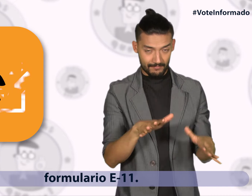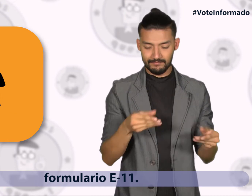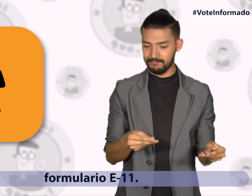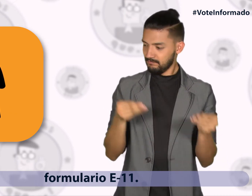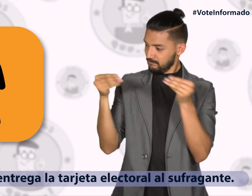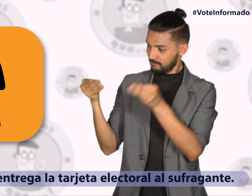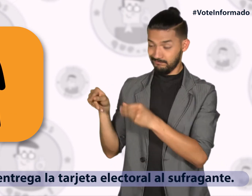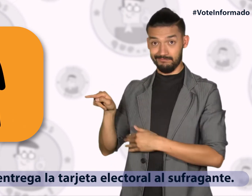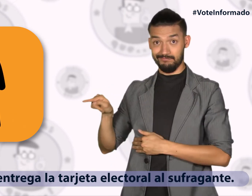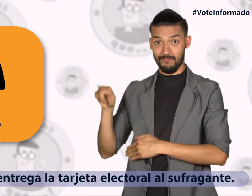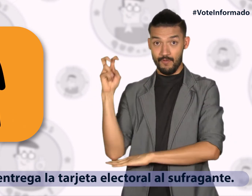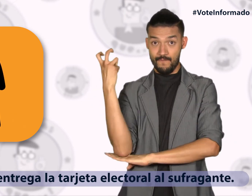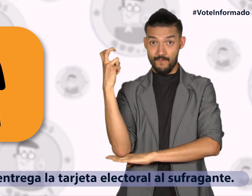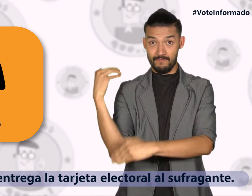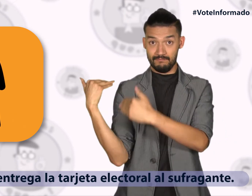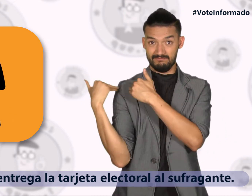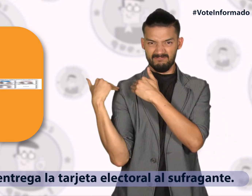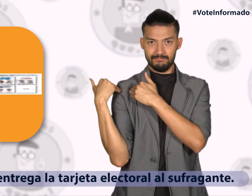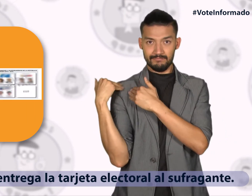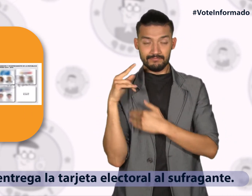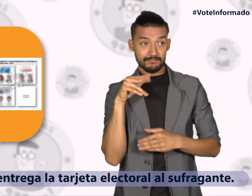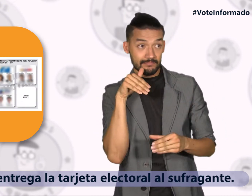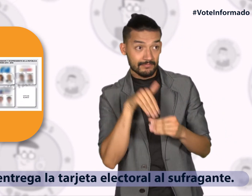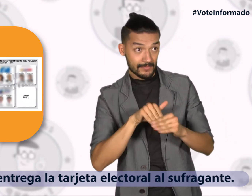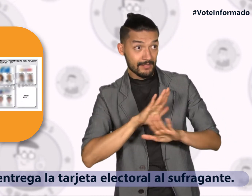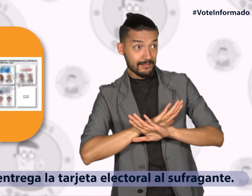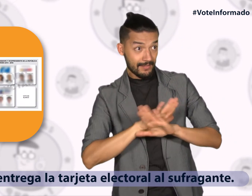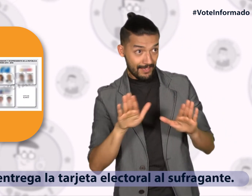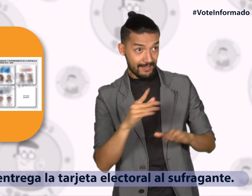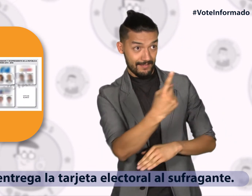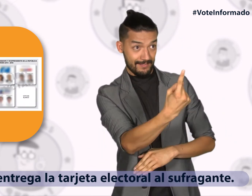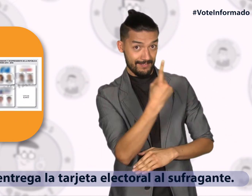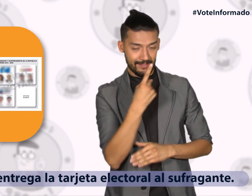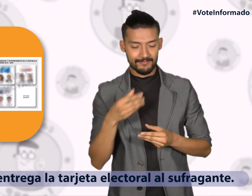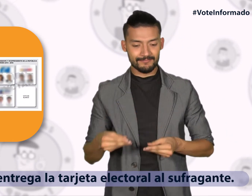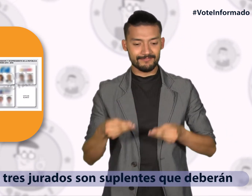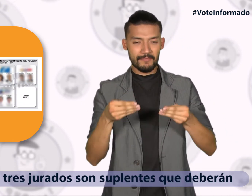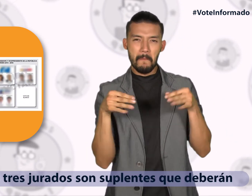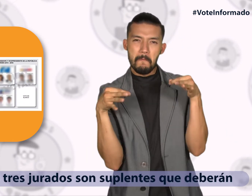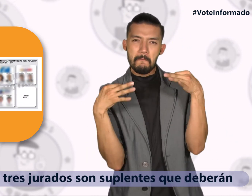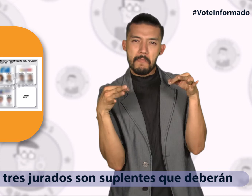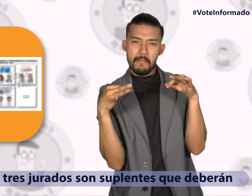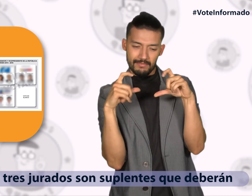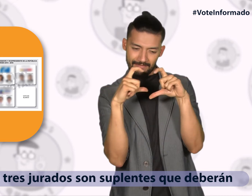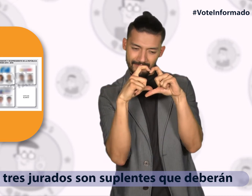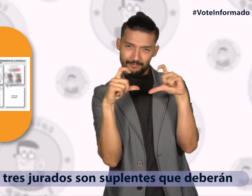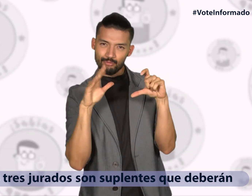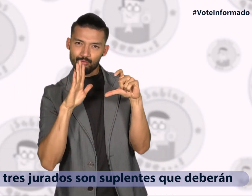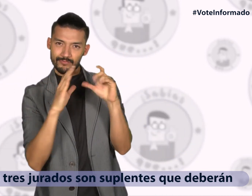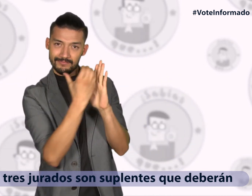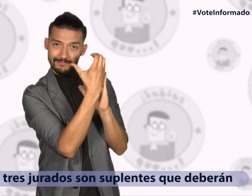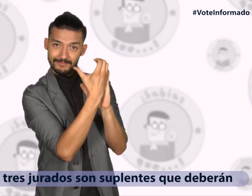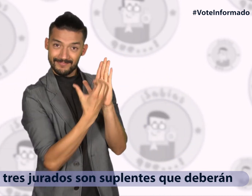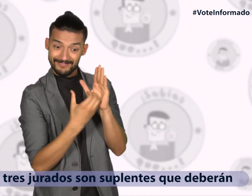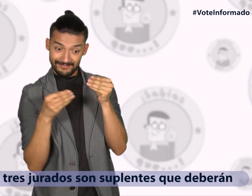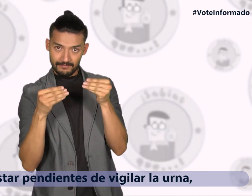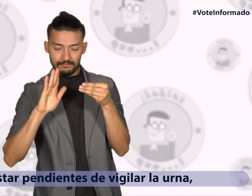El vocal entrega la tarjeta electoral al sufragante. Los otros tres jurados son suplentes que deberán estar